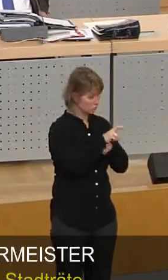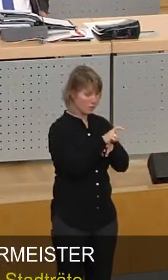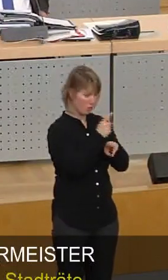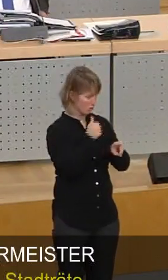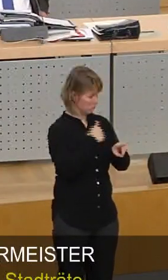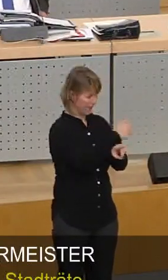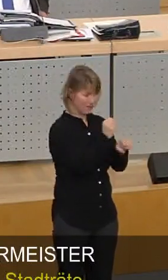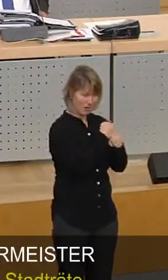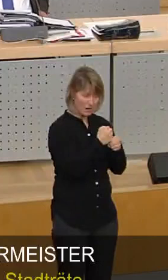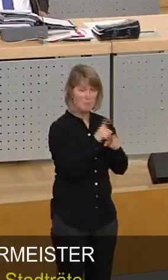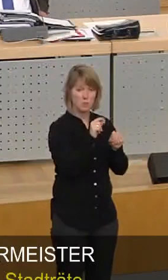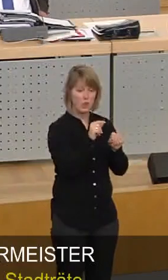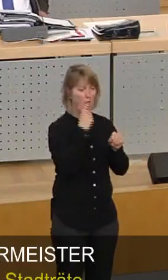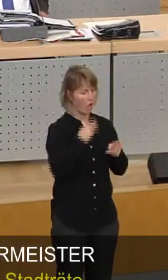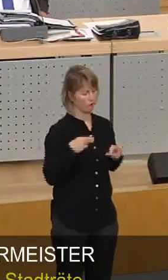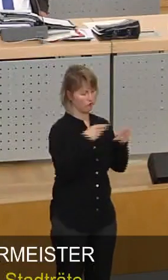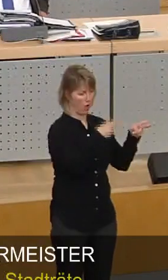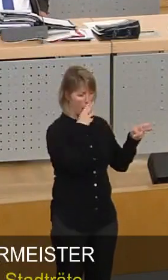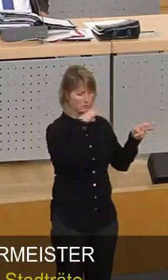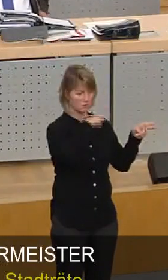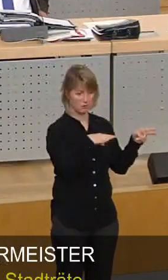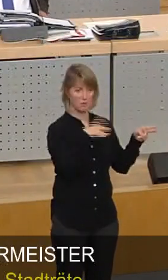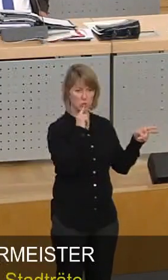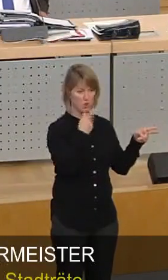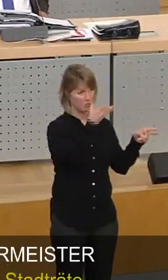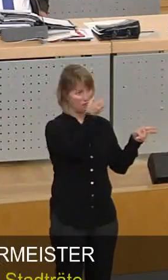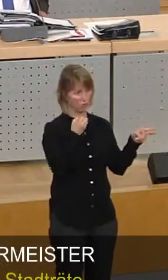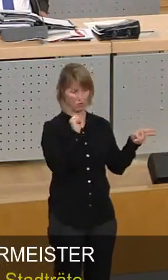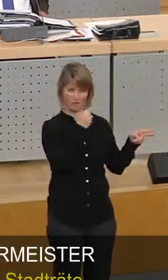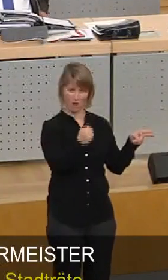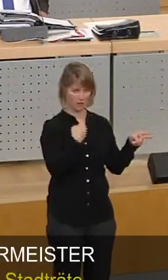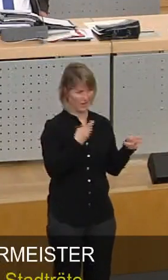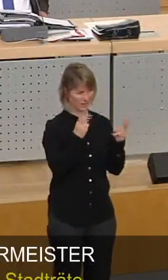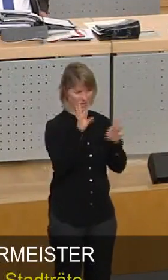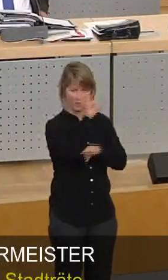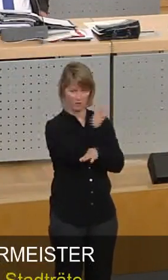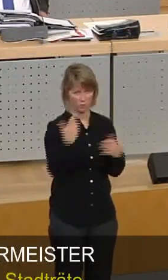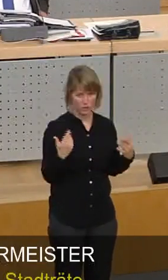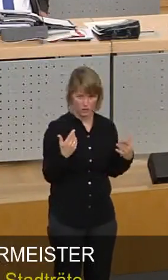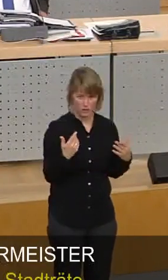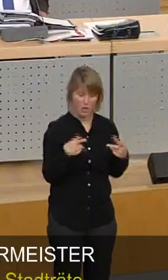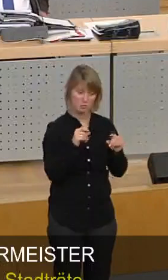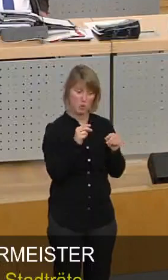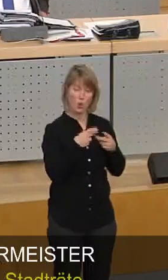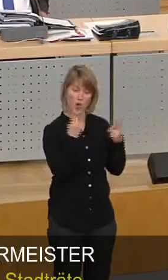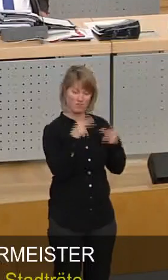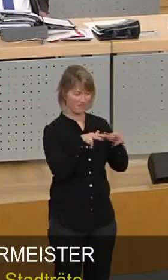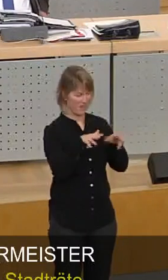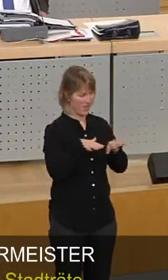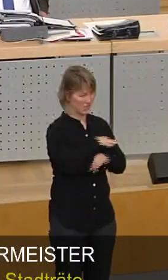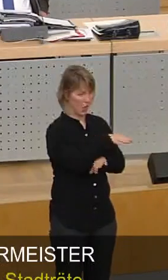zweite Rettungsweg dann straßenseitig über Rettungsräte nicht mehr gesichert werden kann. Die Inanspruchnahme von Teilen des öffentlichen Verkehrsraums